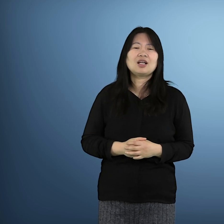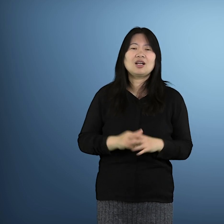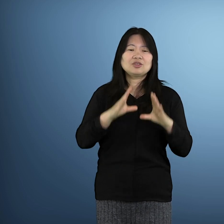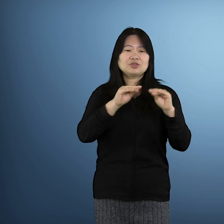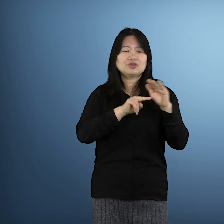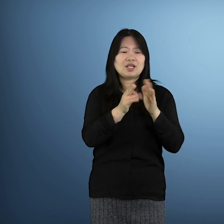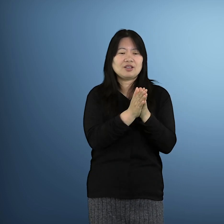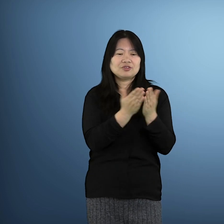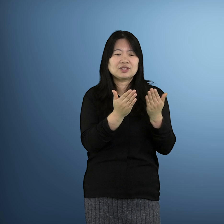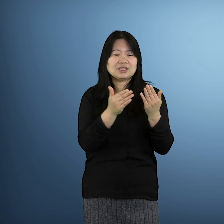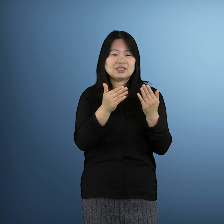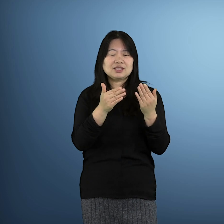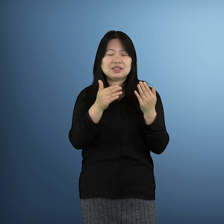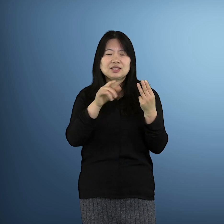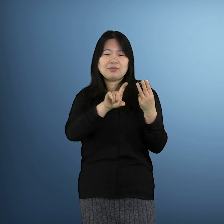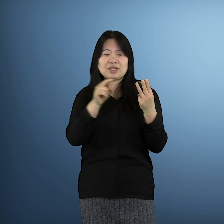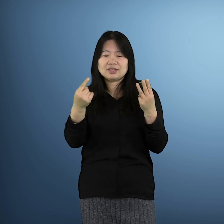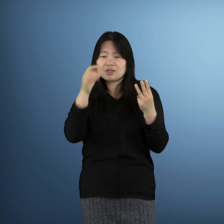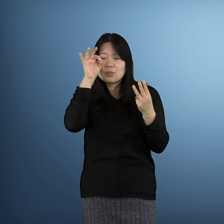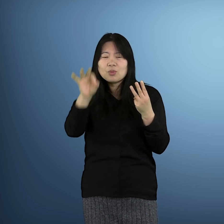출애굽기 3장 1절을 보시면